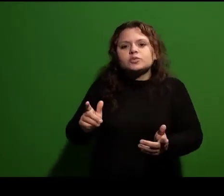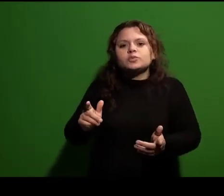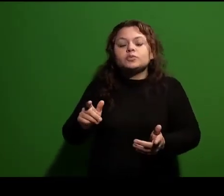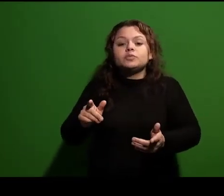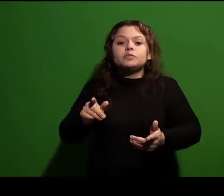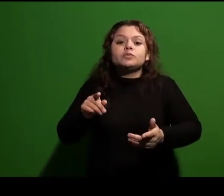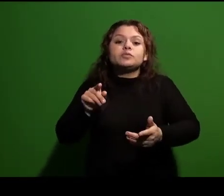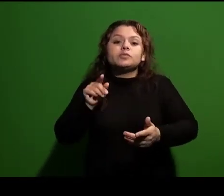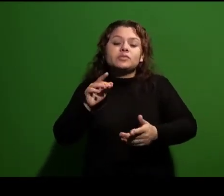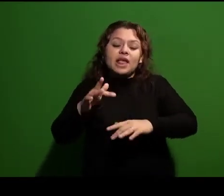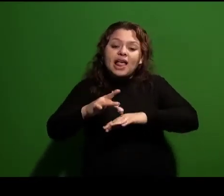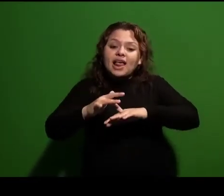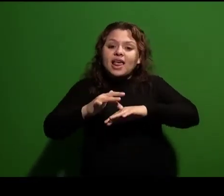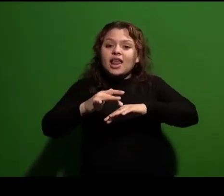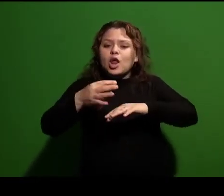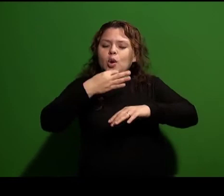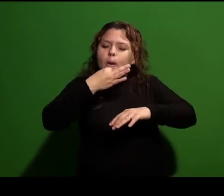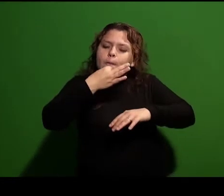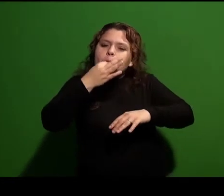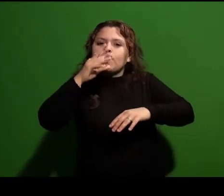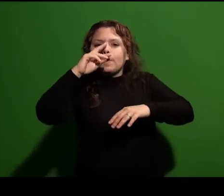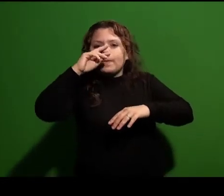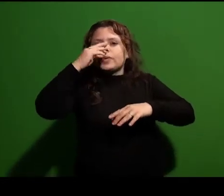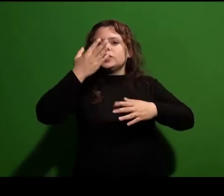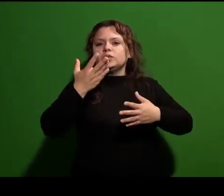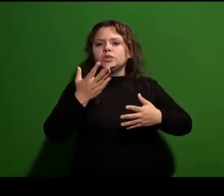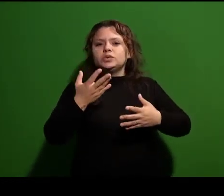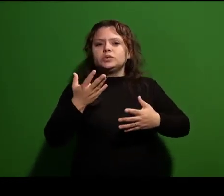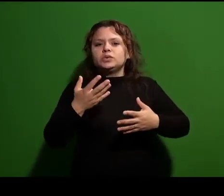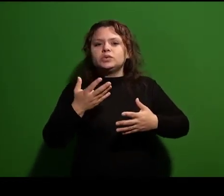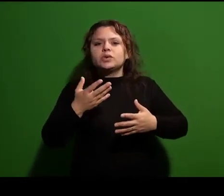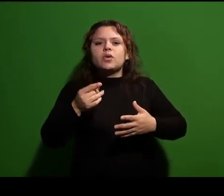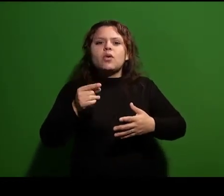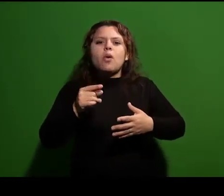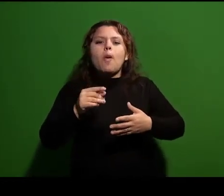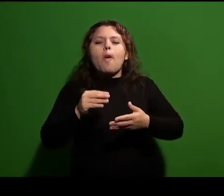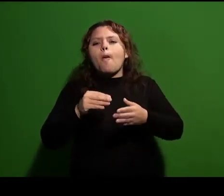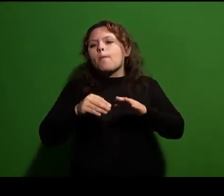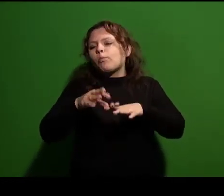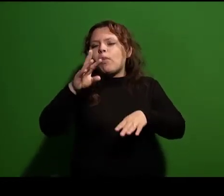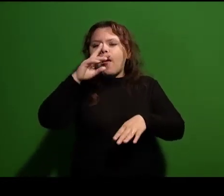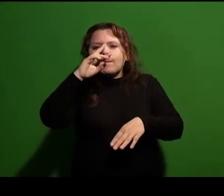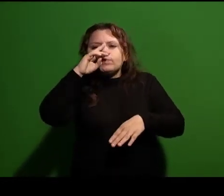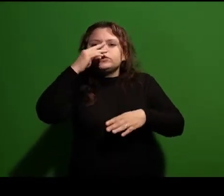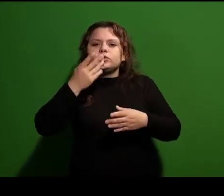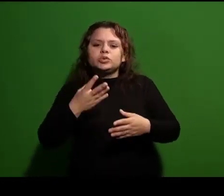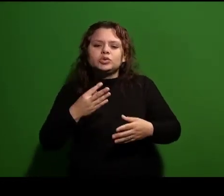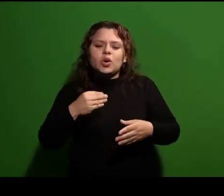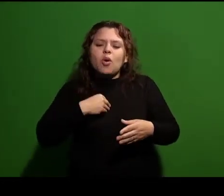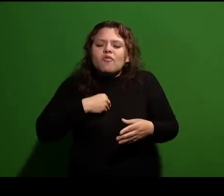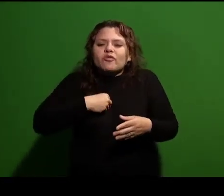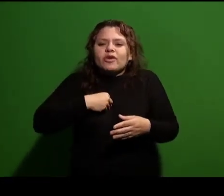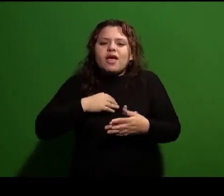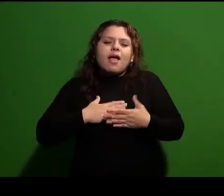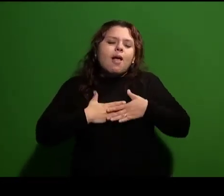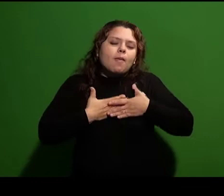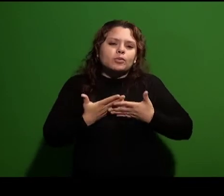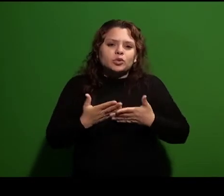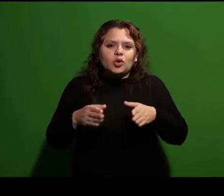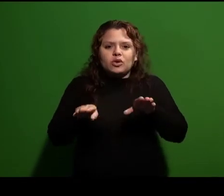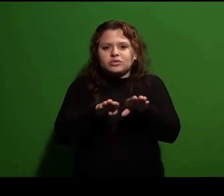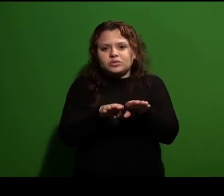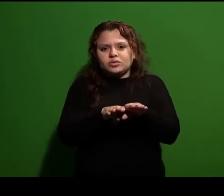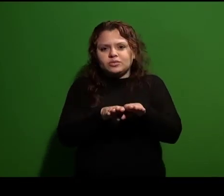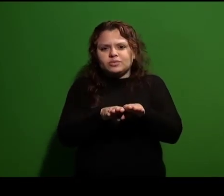desnudez. El oro que ofrece no tiene mezcla, es más precioso que el oro de Ofir, porque es la fe y el